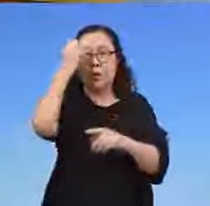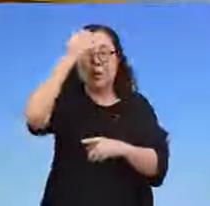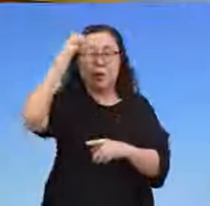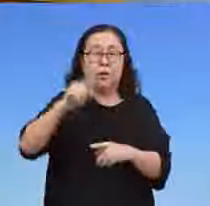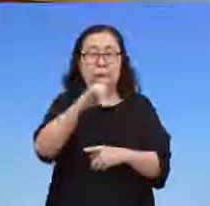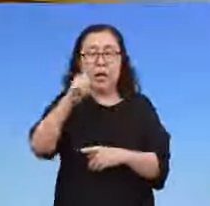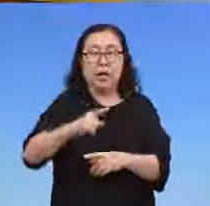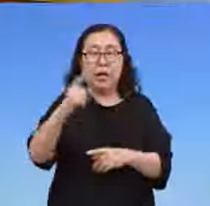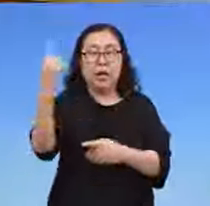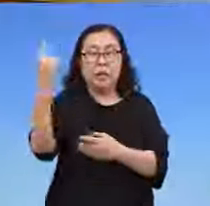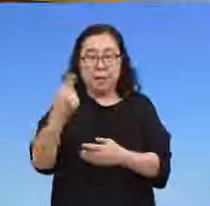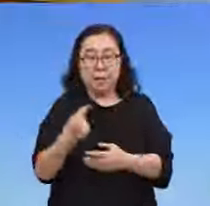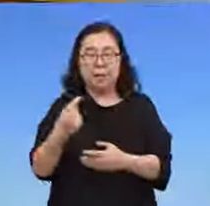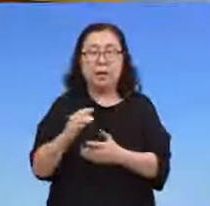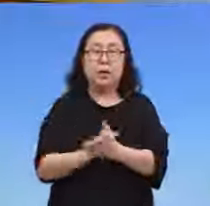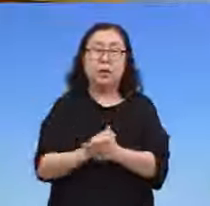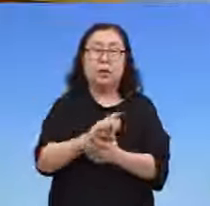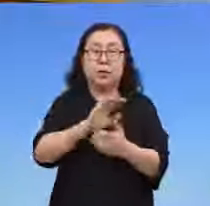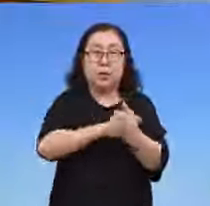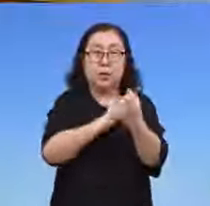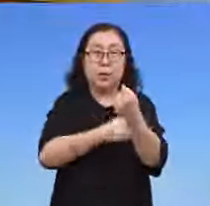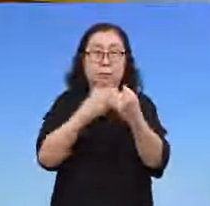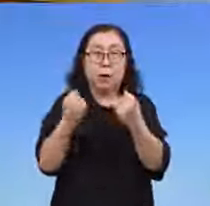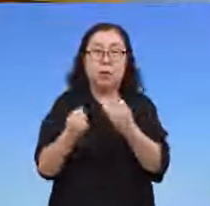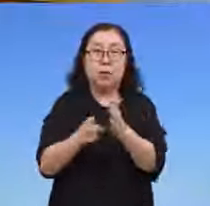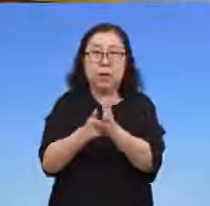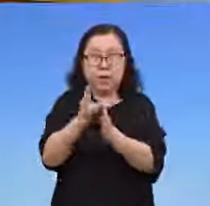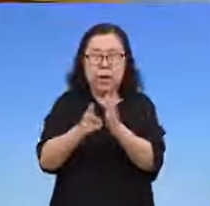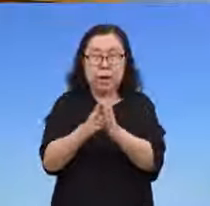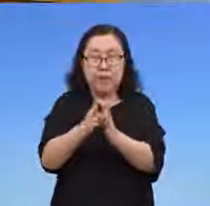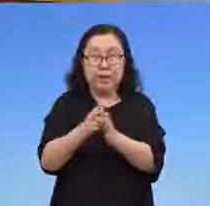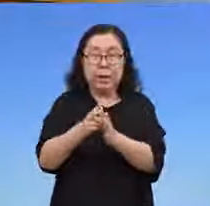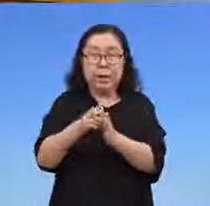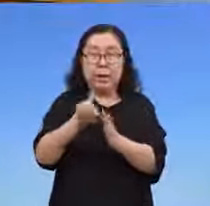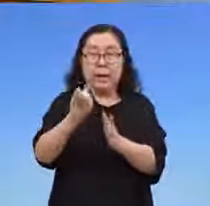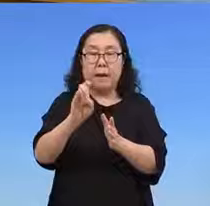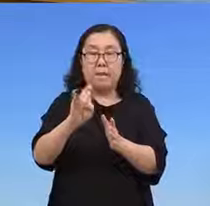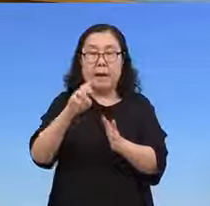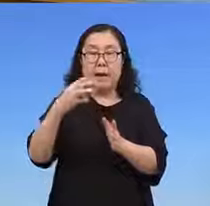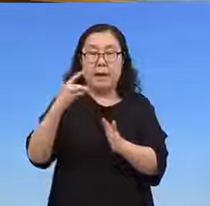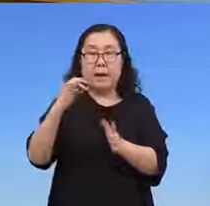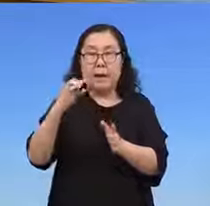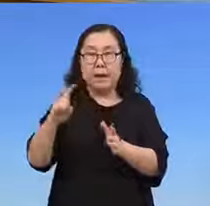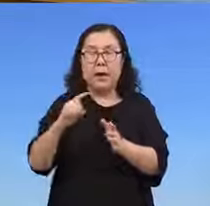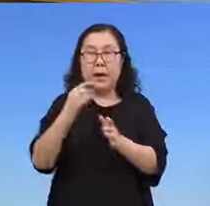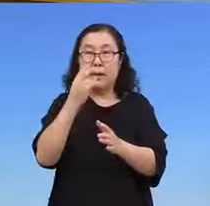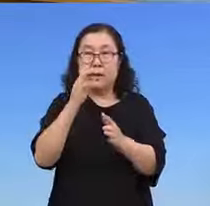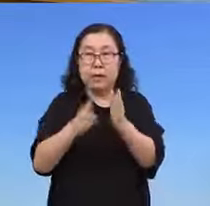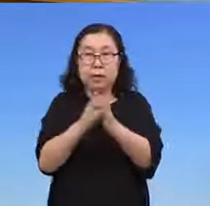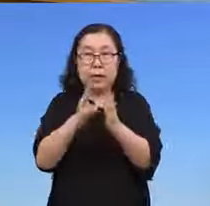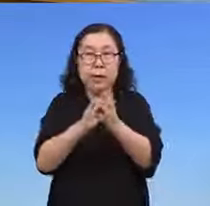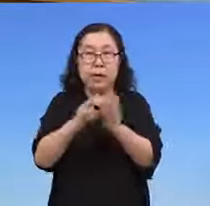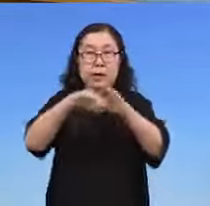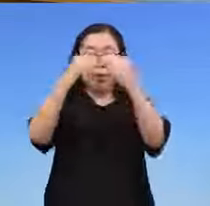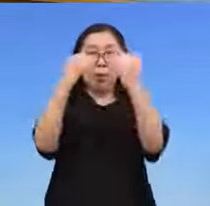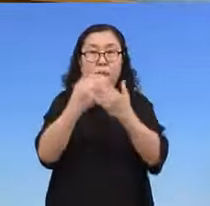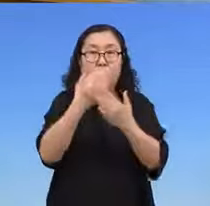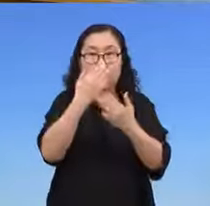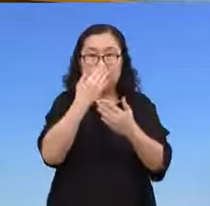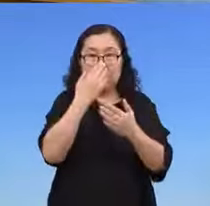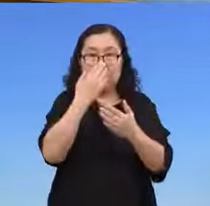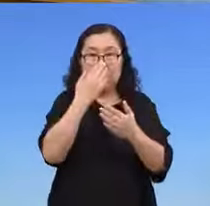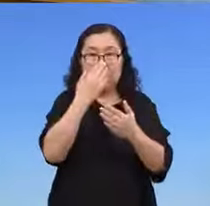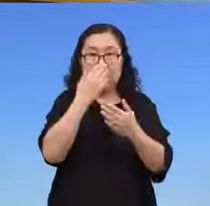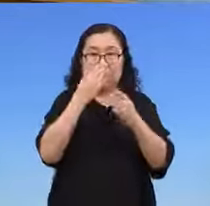권능을 받고 예루살렘과 온 유대와 사마리아와 땅끝까지 이르러 내 증인이 되리라 하시니라. 저는 제가 고백한데요, 신학교